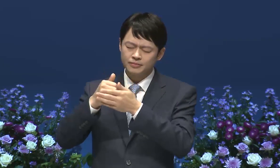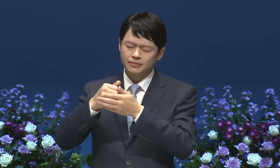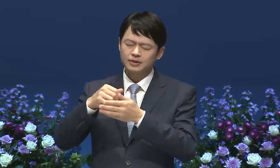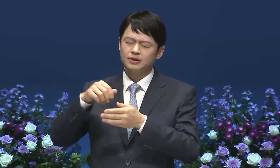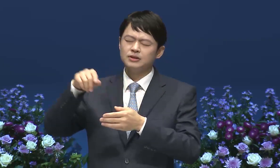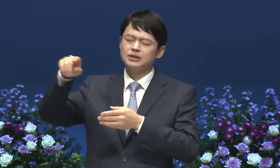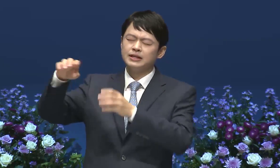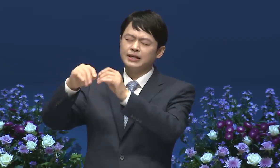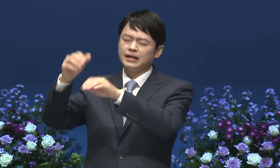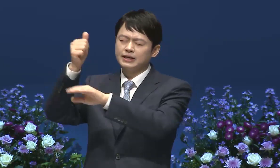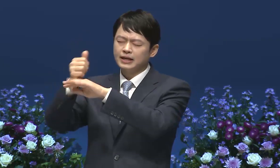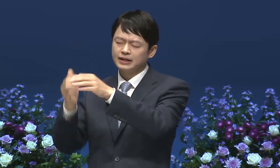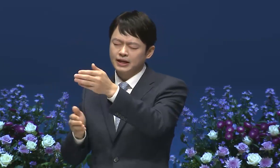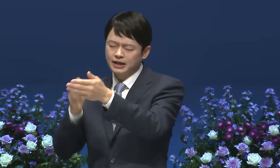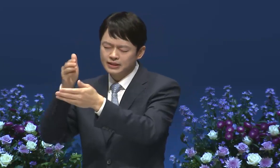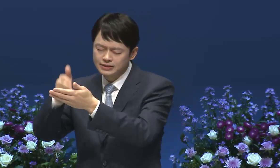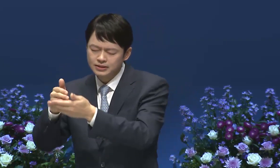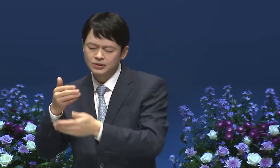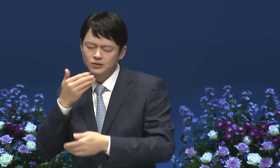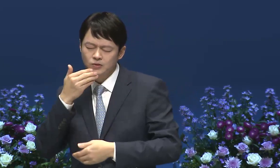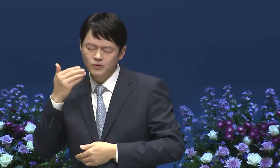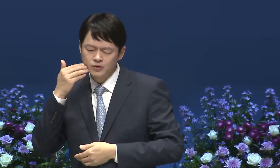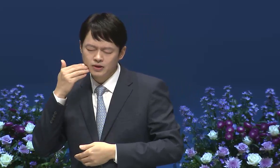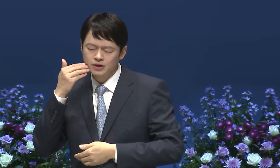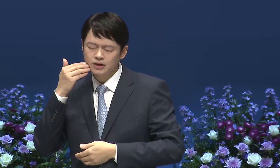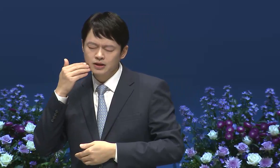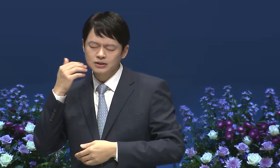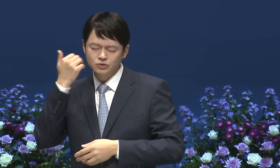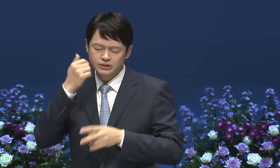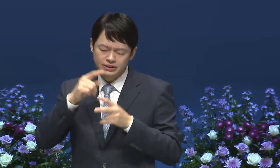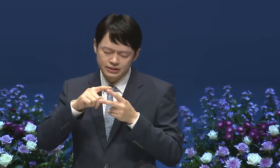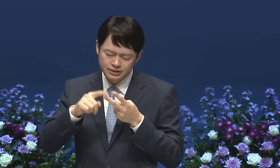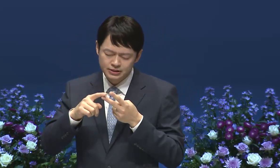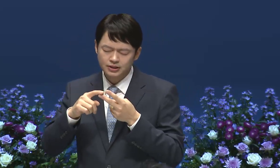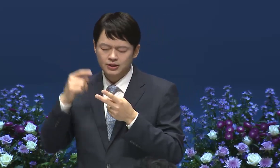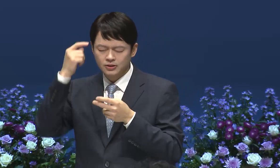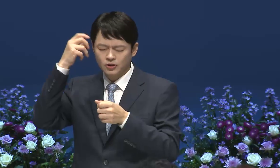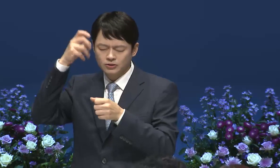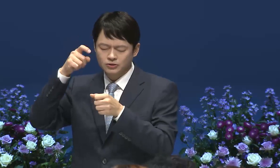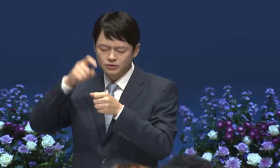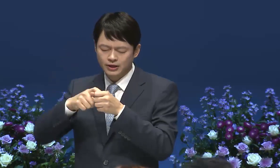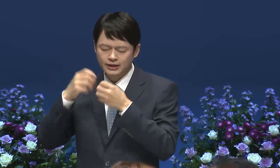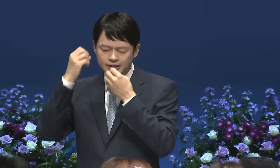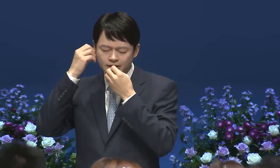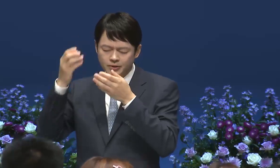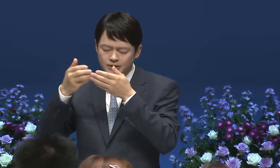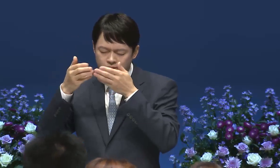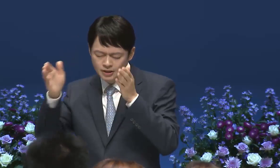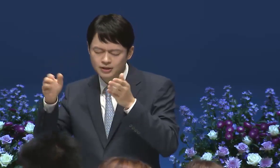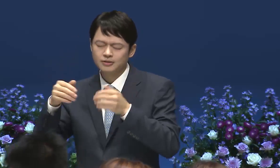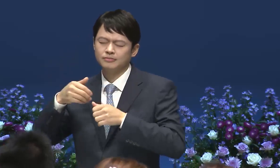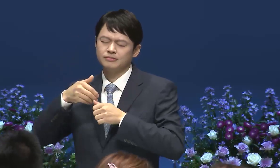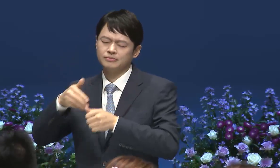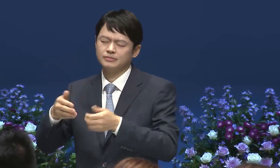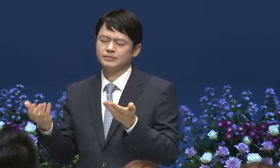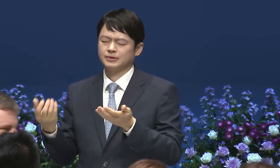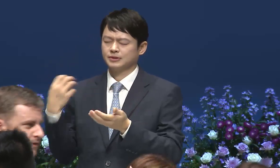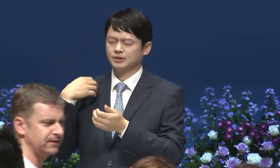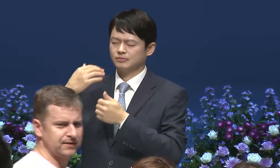이것이 끝이 아니라 하나님이 원하시는 땅 끝까지 세계 농인들에게 영적인 에바다를 외칠 수